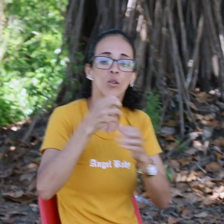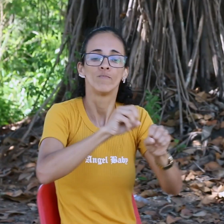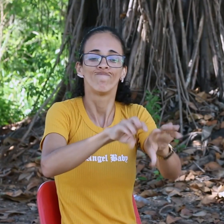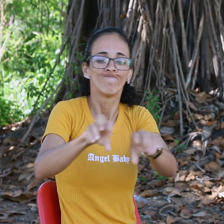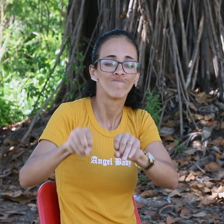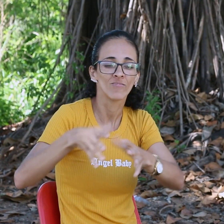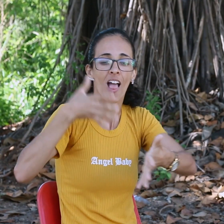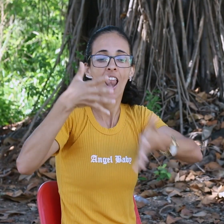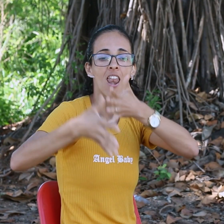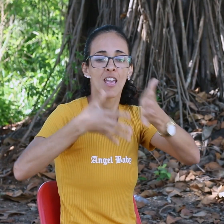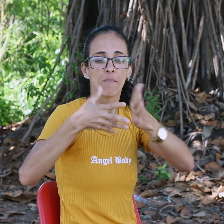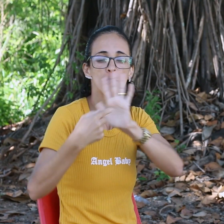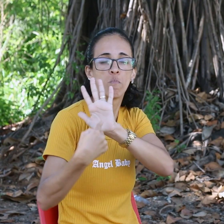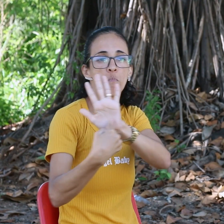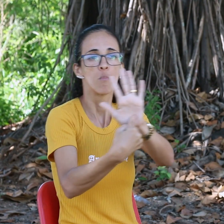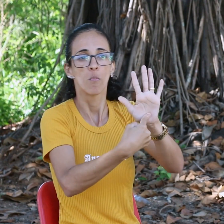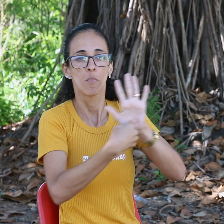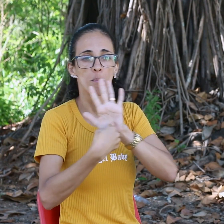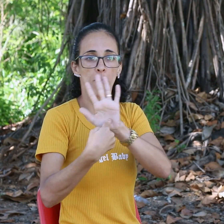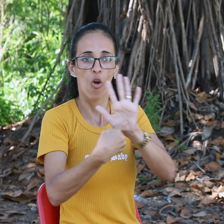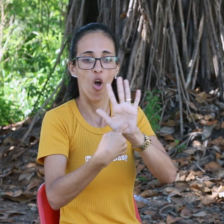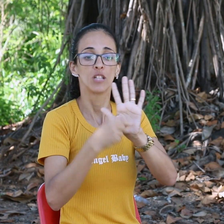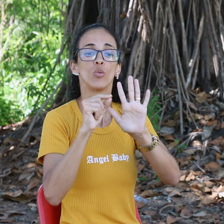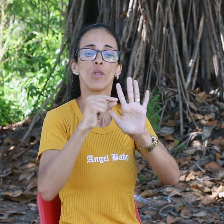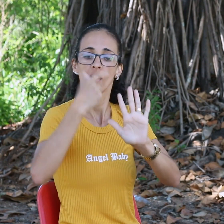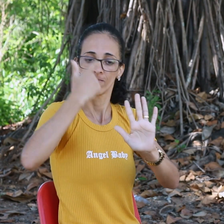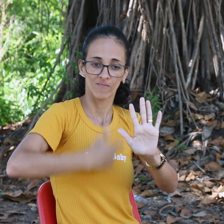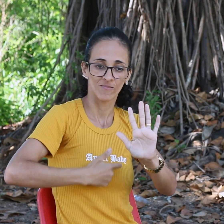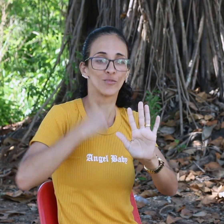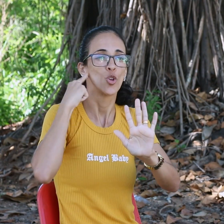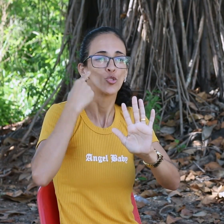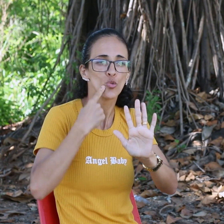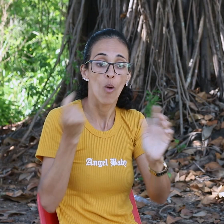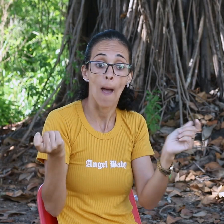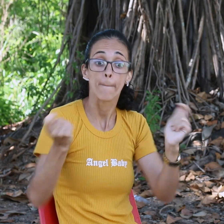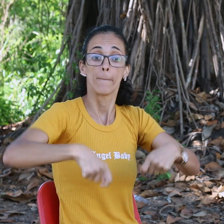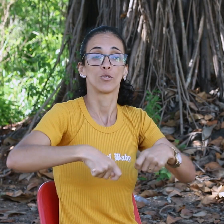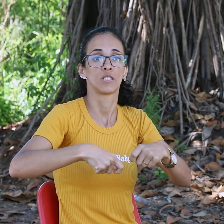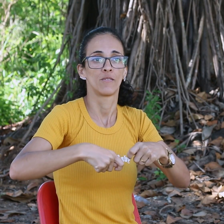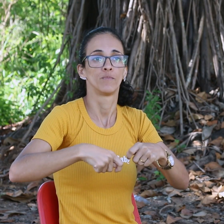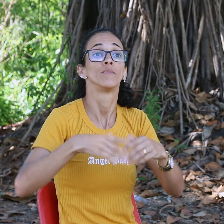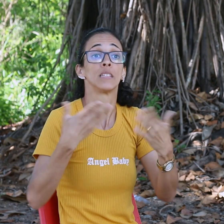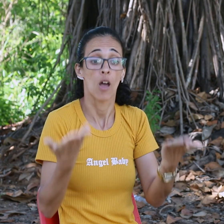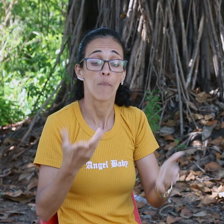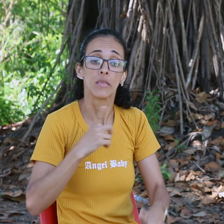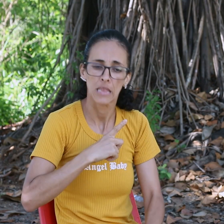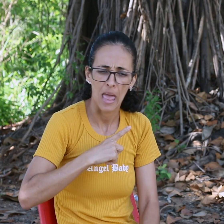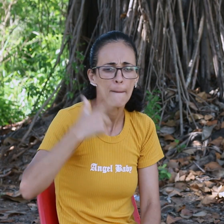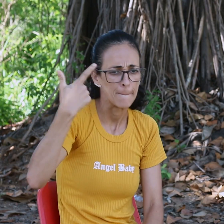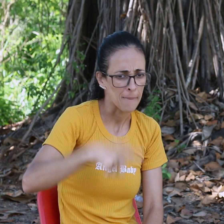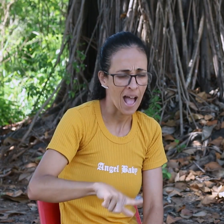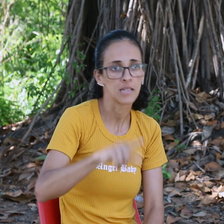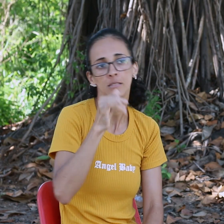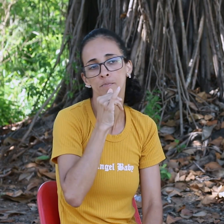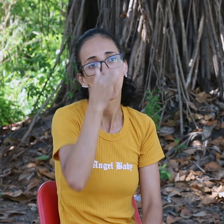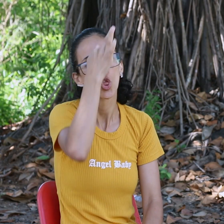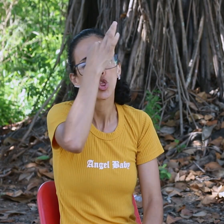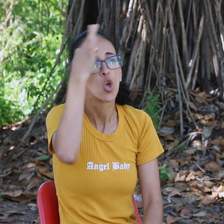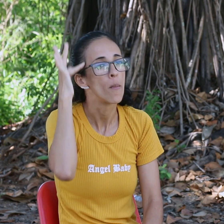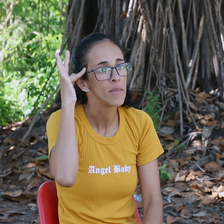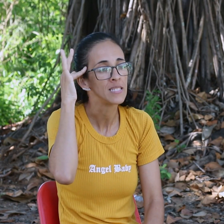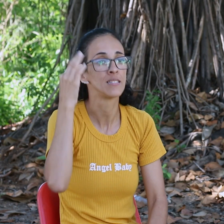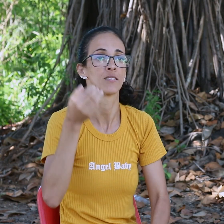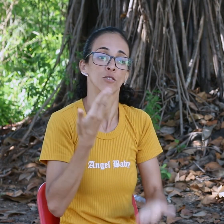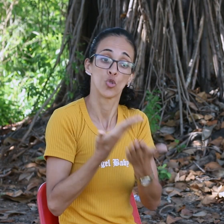eu quero muito, né, essa questão do ensino, da Libras, mostrar que eu sou capaz, que eu posso sim ocupar